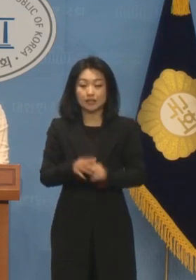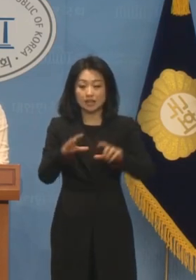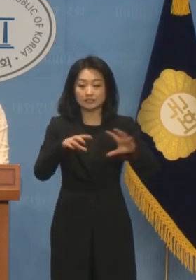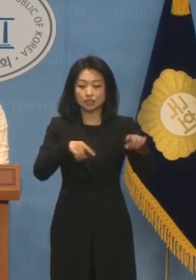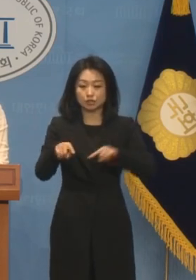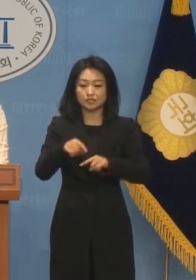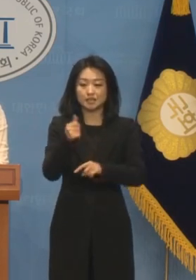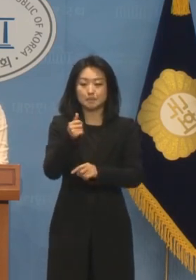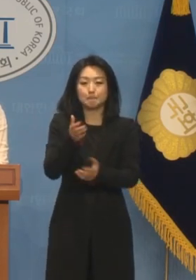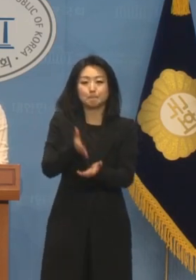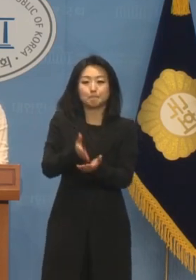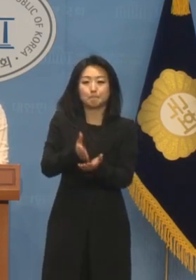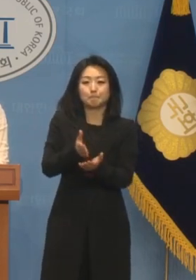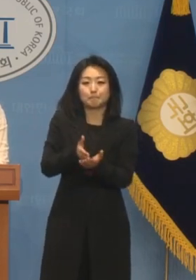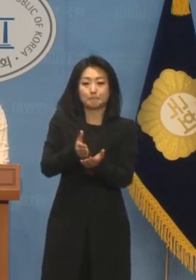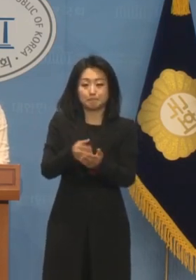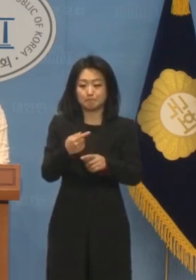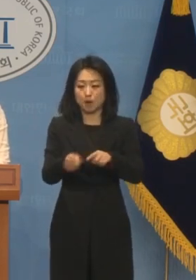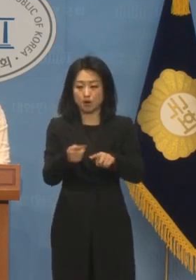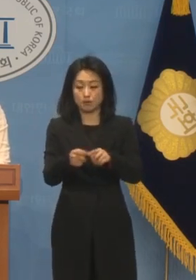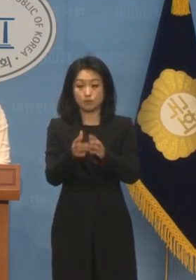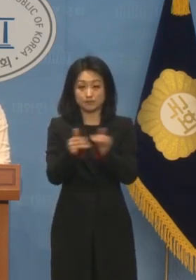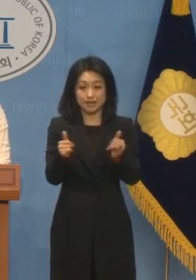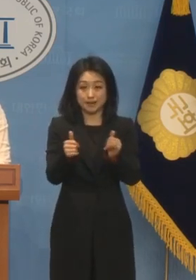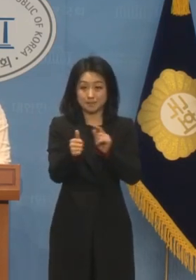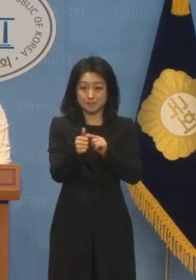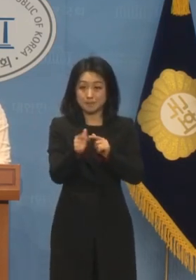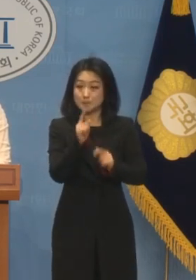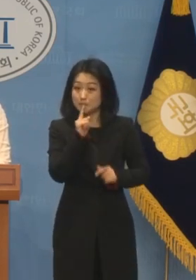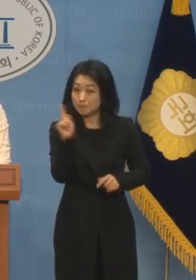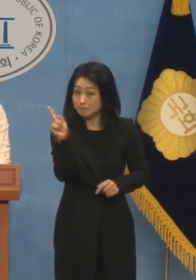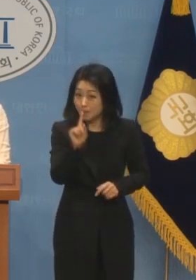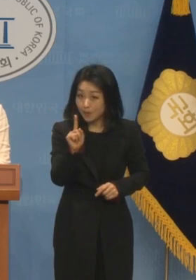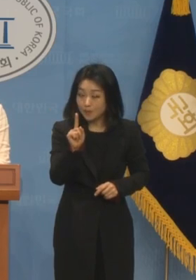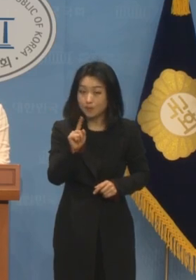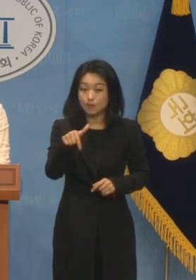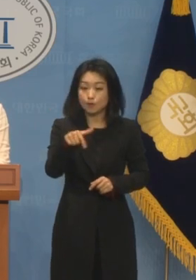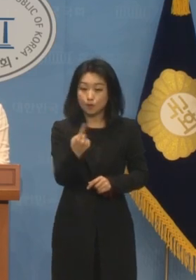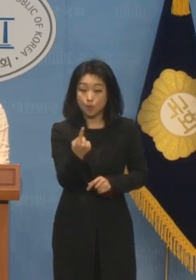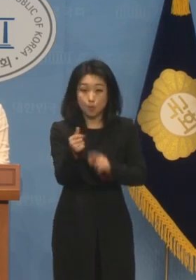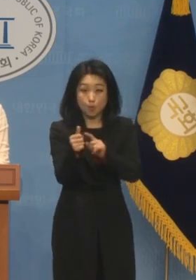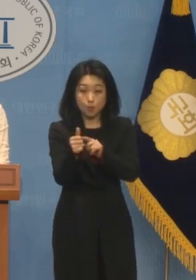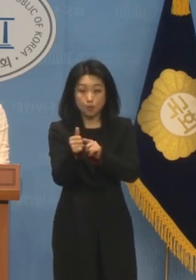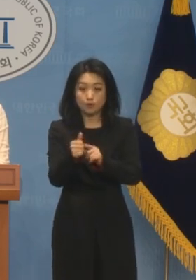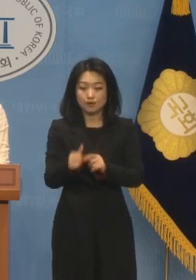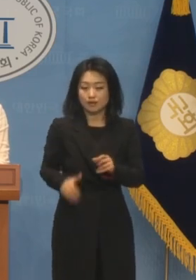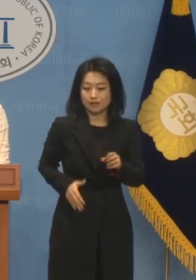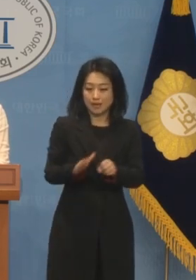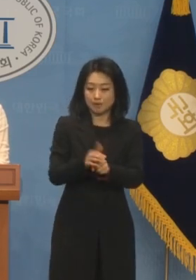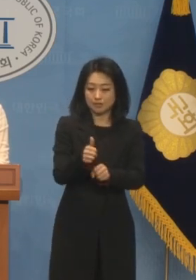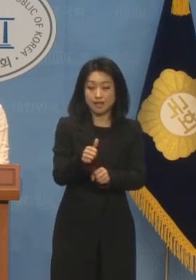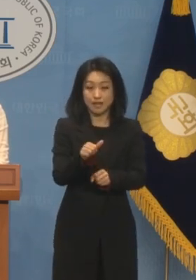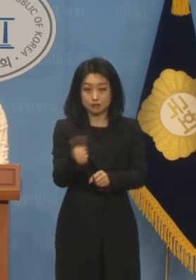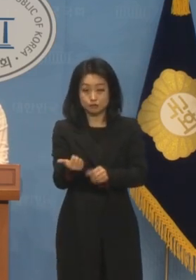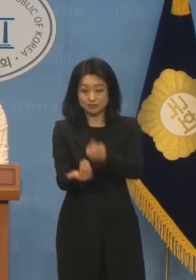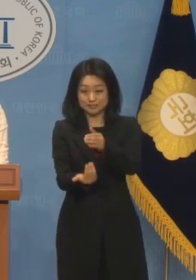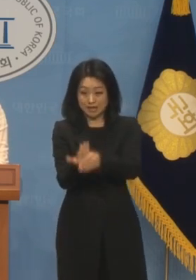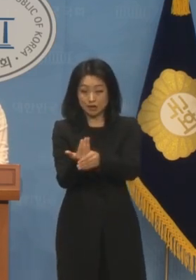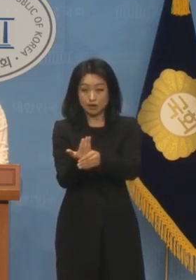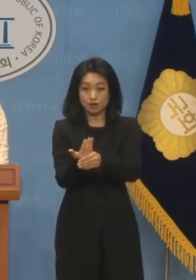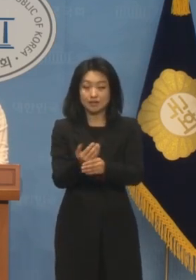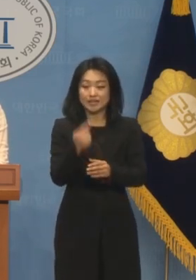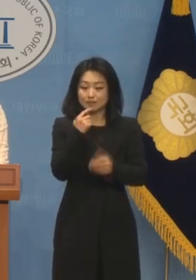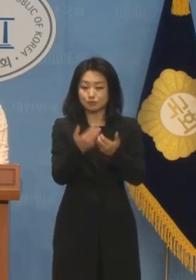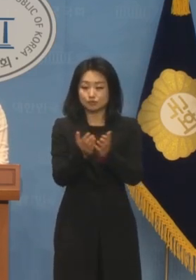정치평론가를 자처하는 고 씨의 최근 주장을 살펴볼까요? 최상병 특검법과 민주당의 25만